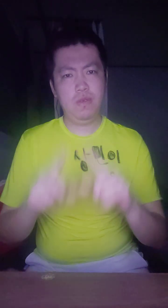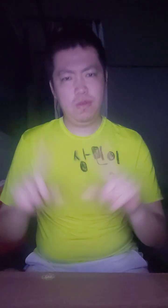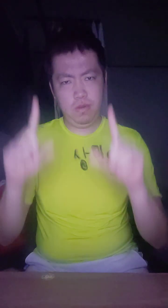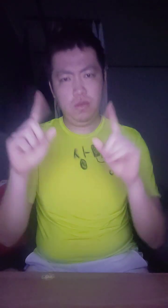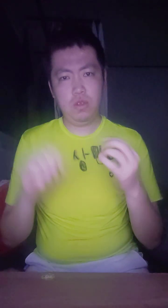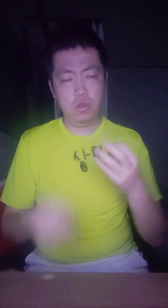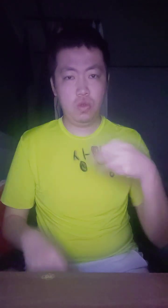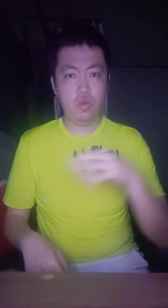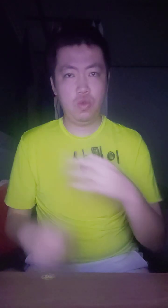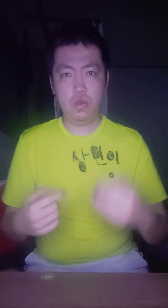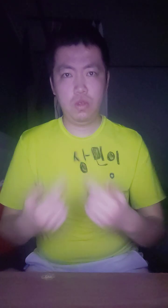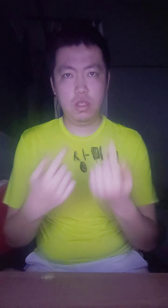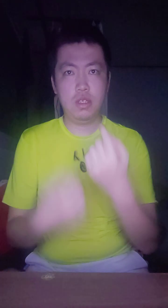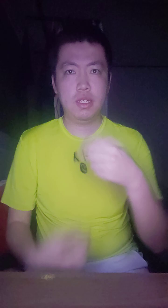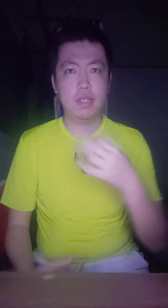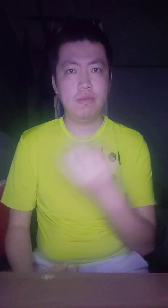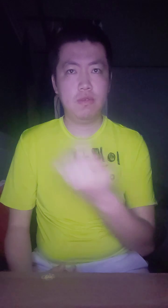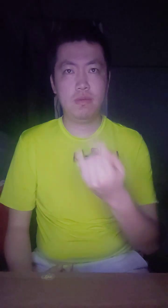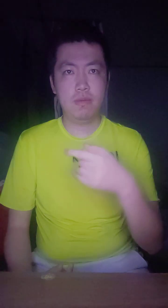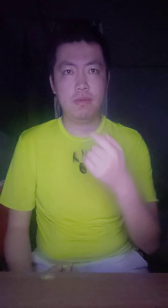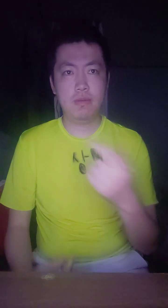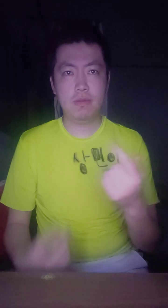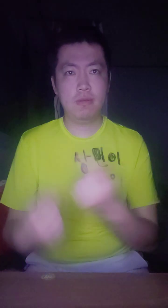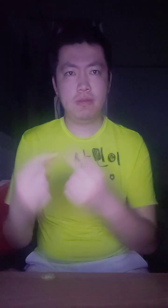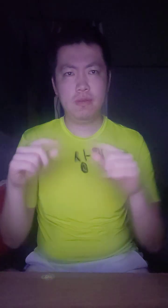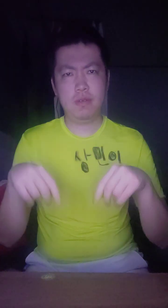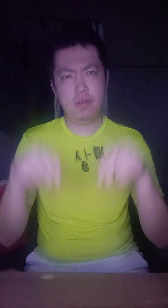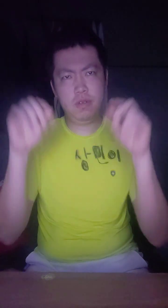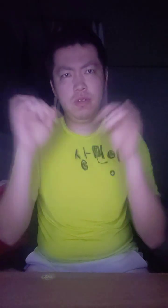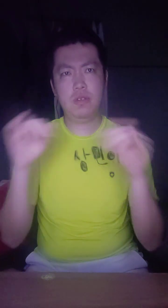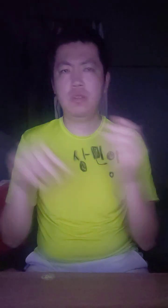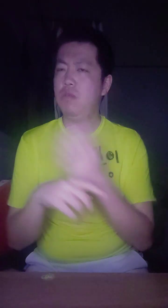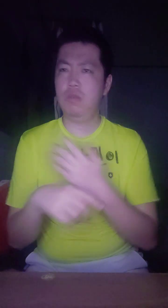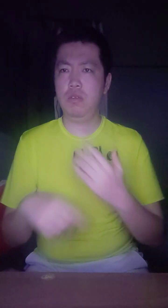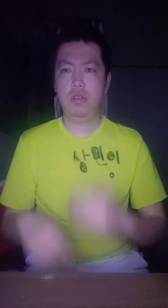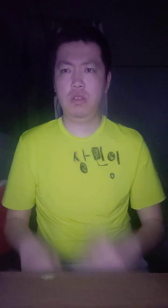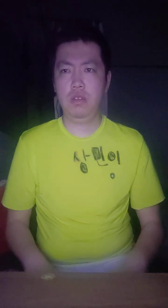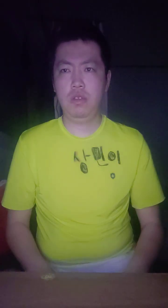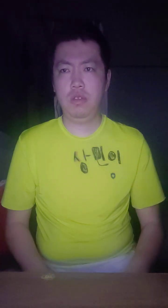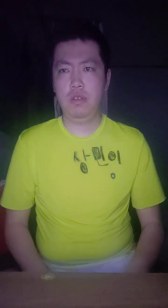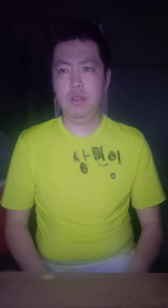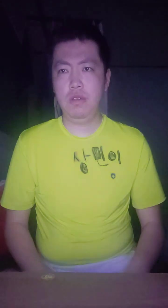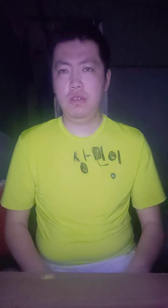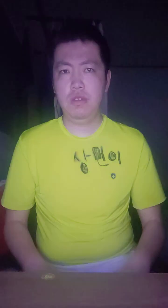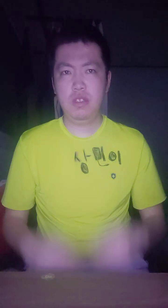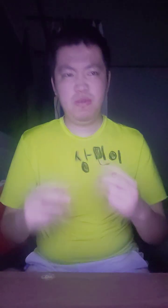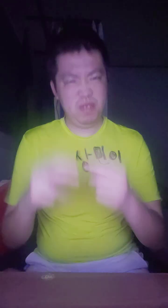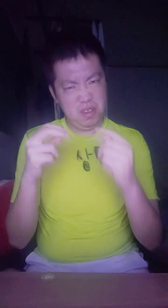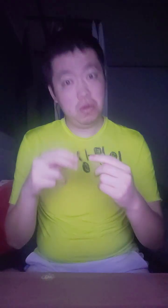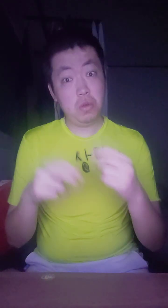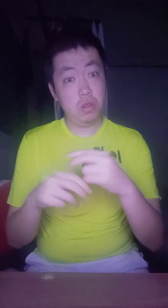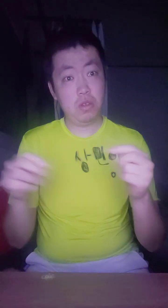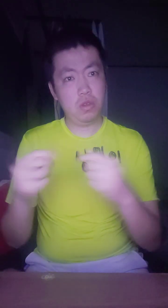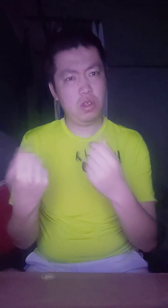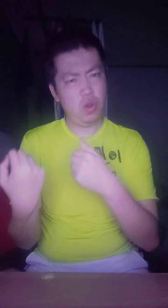곧 출산을 앞둔 임산부도 갑작스런 정전을 피할 수 없었습니다. 픽 소리 나면서 확 나갔어요. 집에